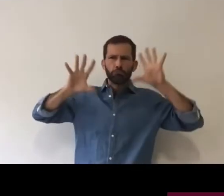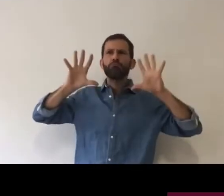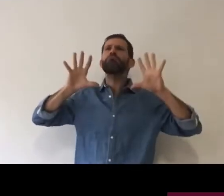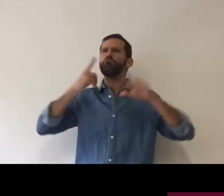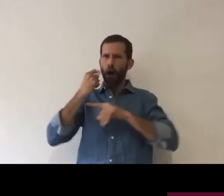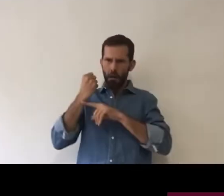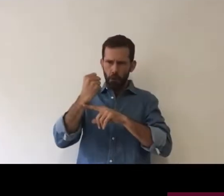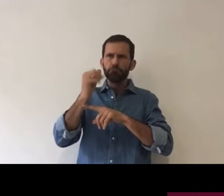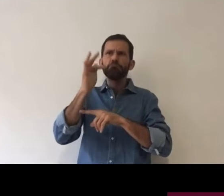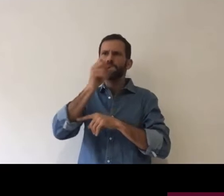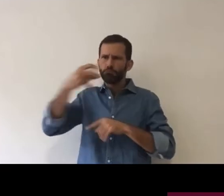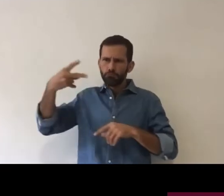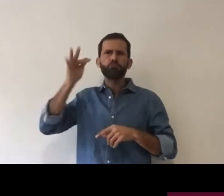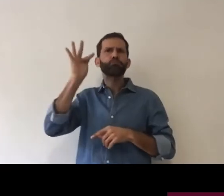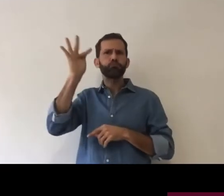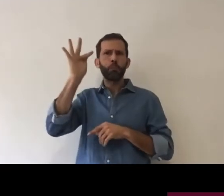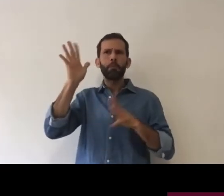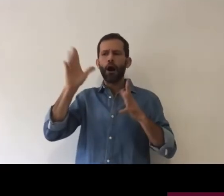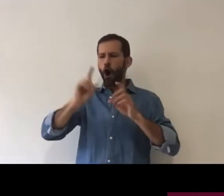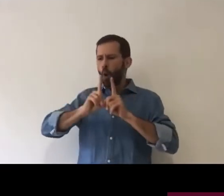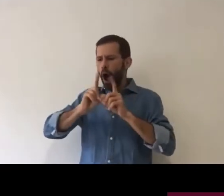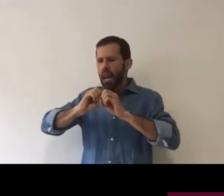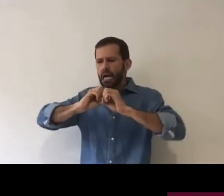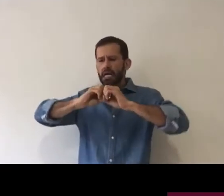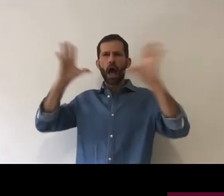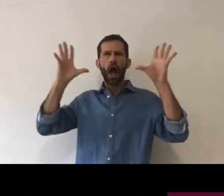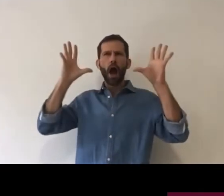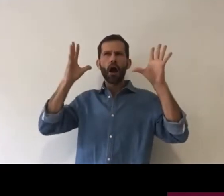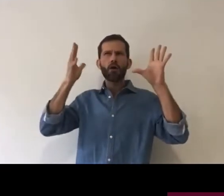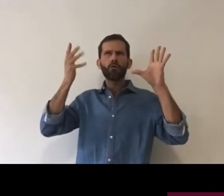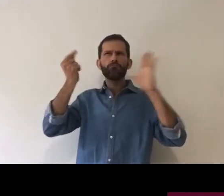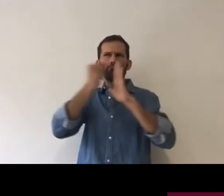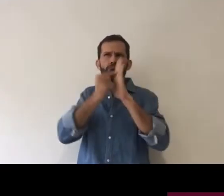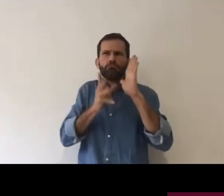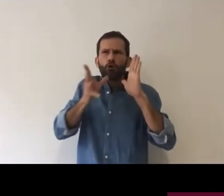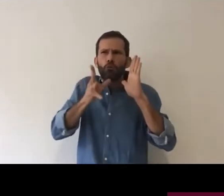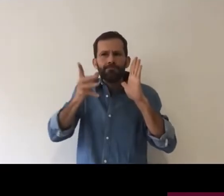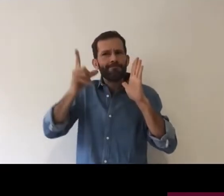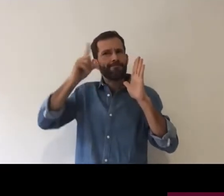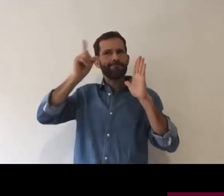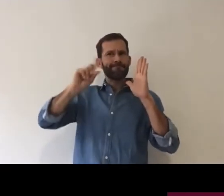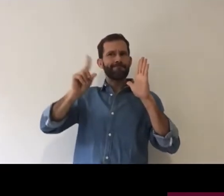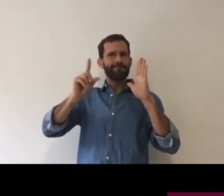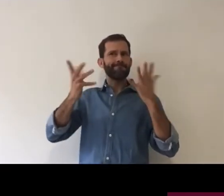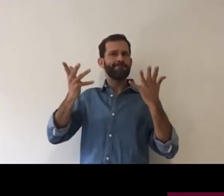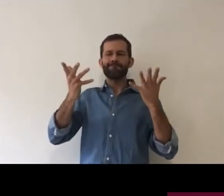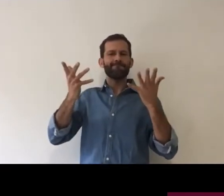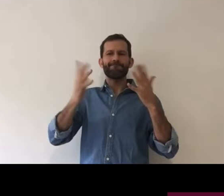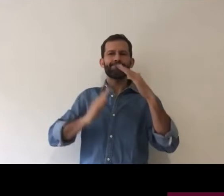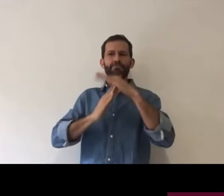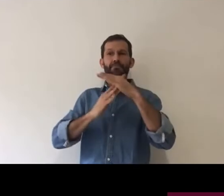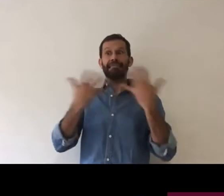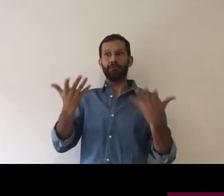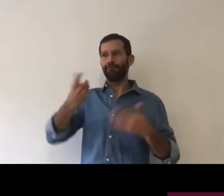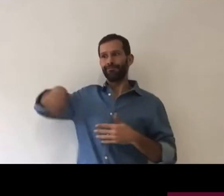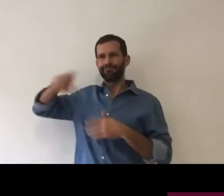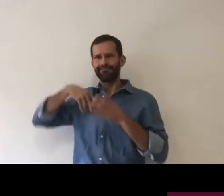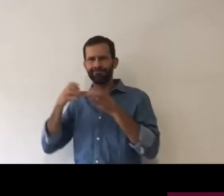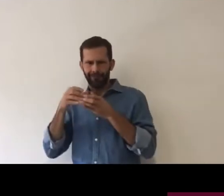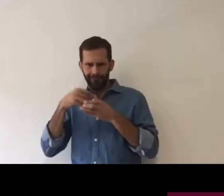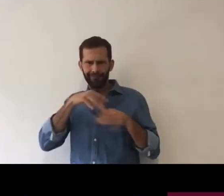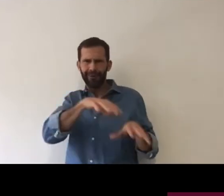representados en imágenes y que efectivamente demuestran un resultado positivo. Lo que pasa es que